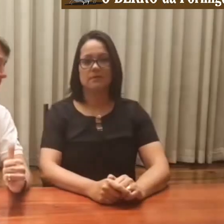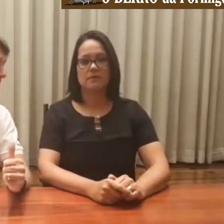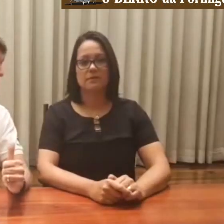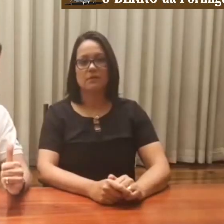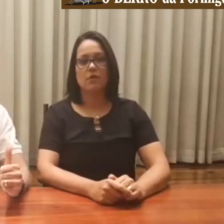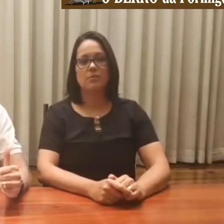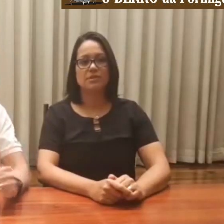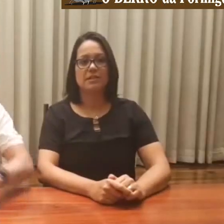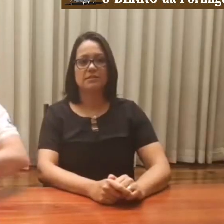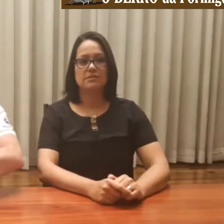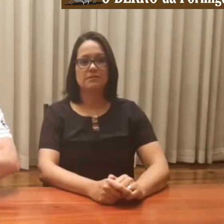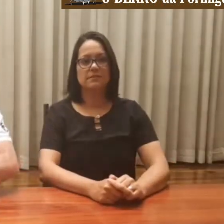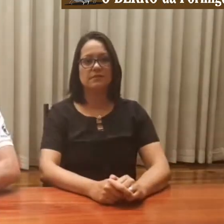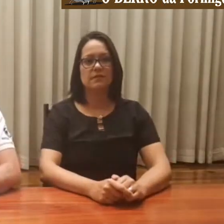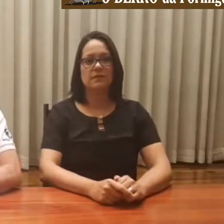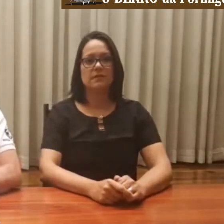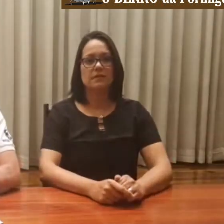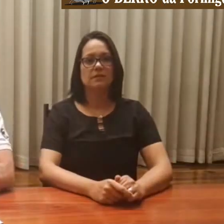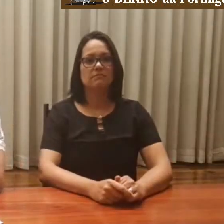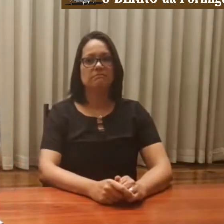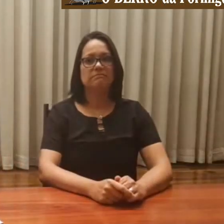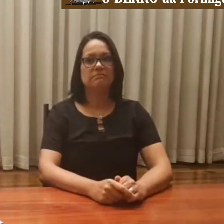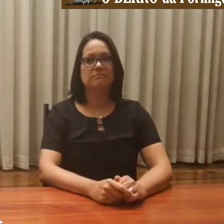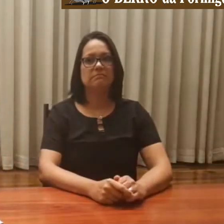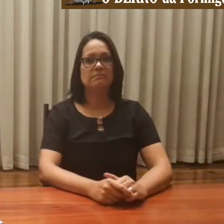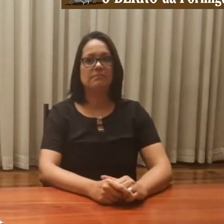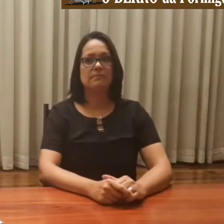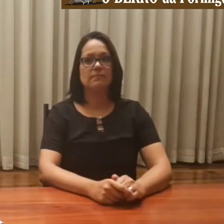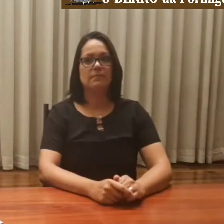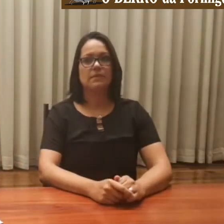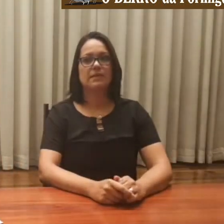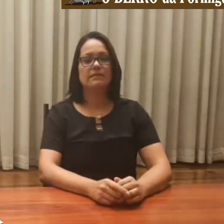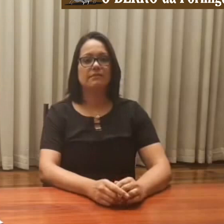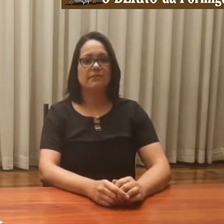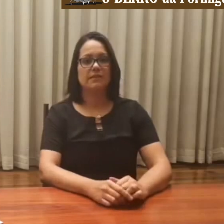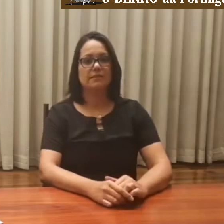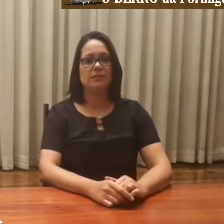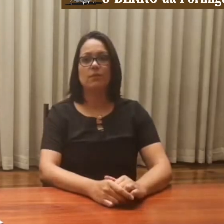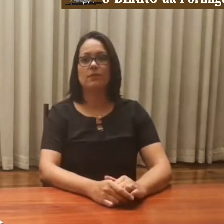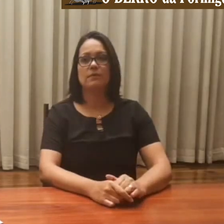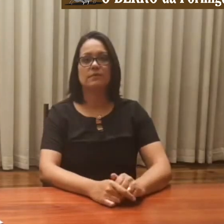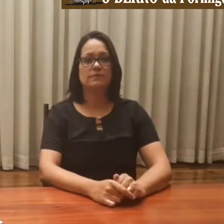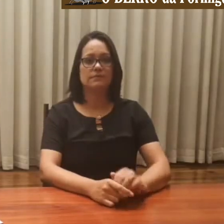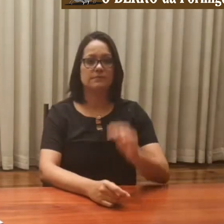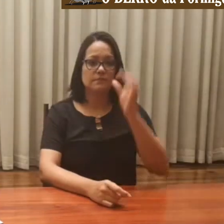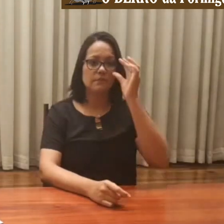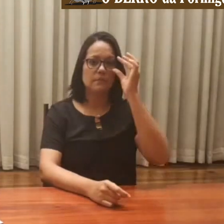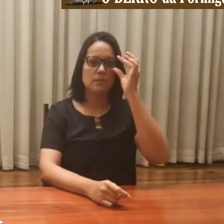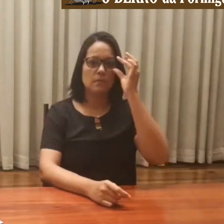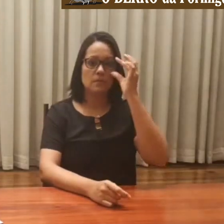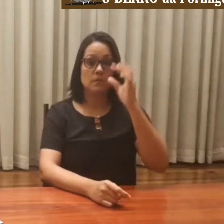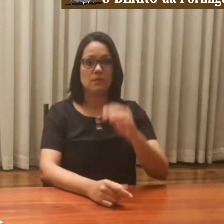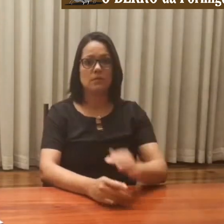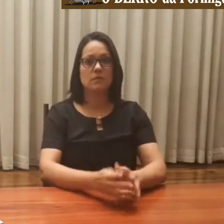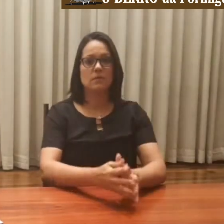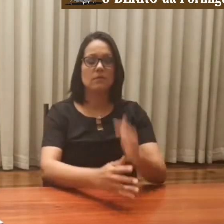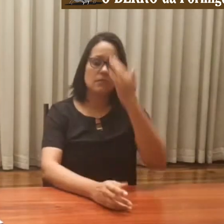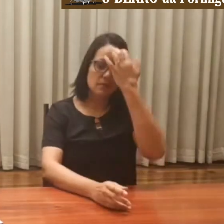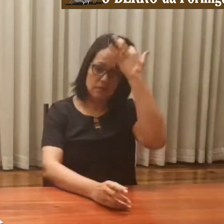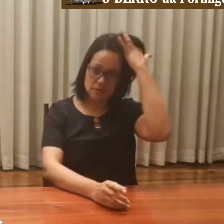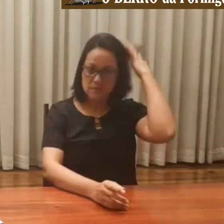maravilhoso aí. Que dia hoje da semana, pessoal? Que dia hoje? Hoje, quinta. Quinta-feira. 20 de